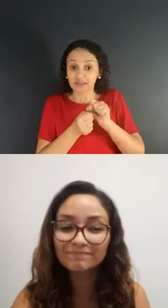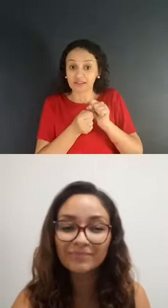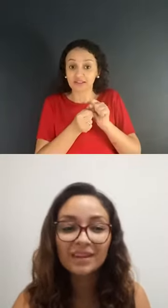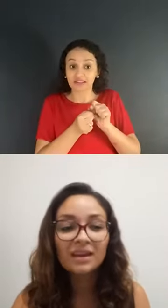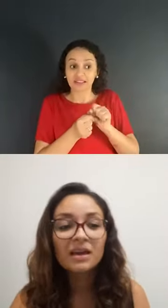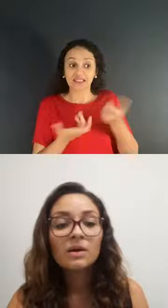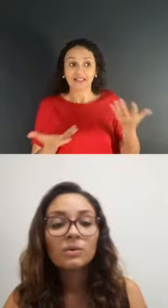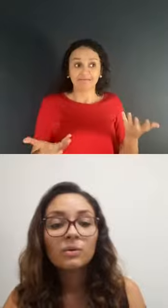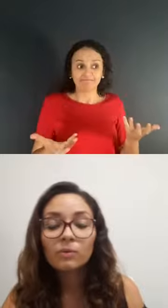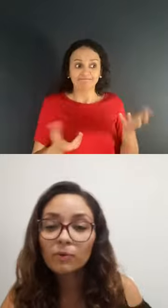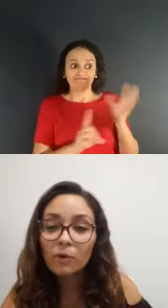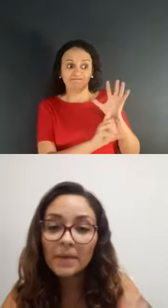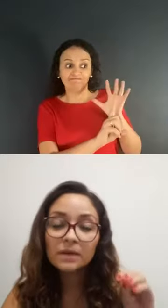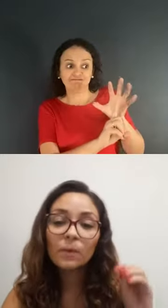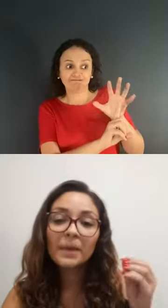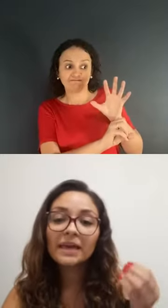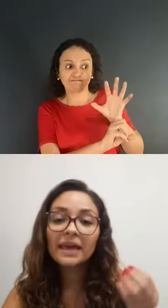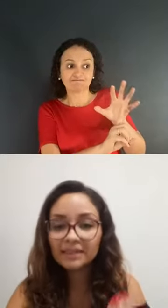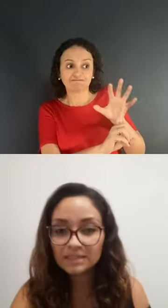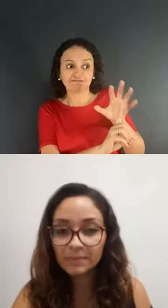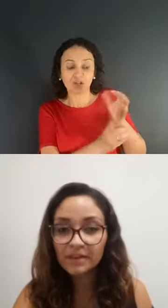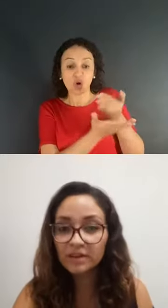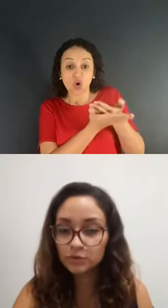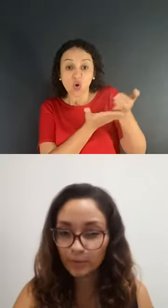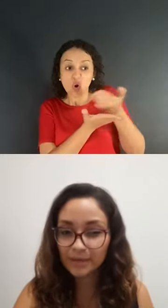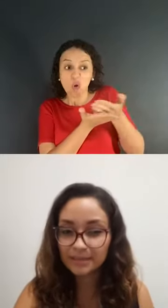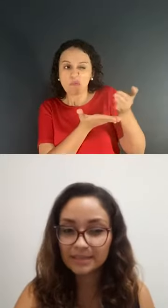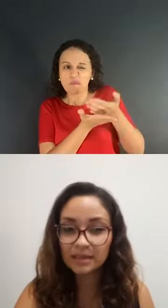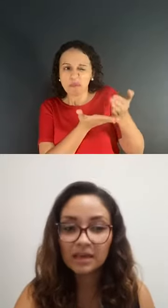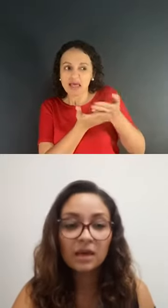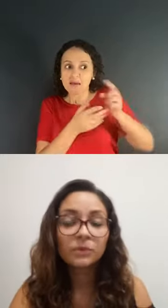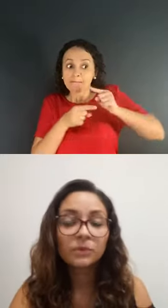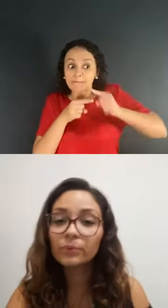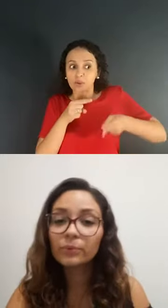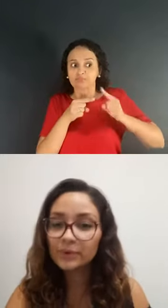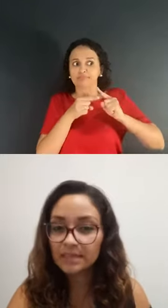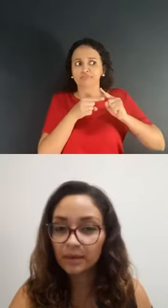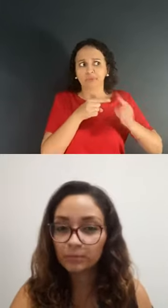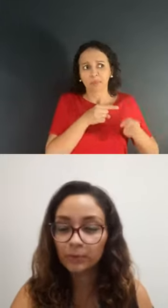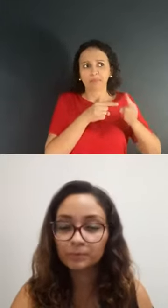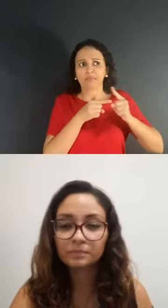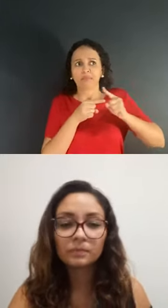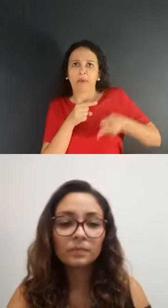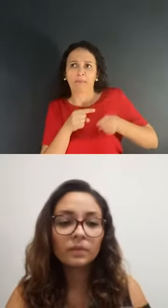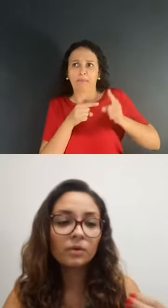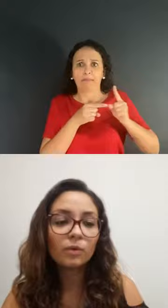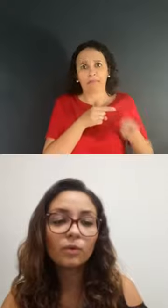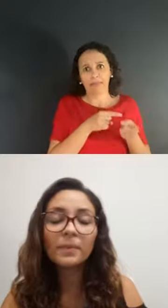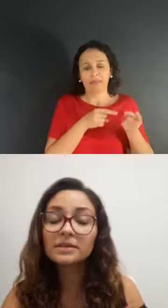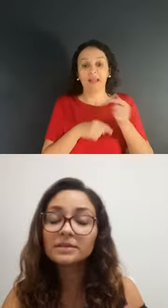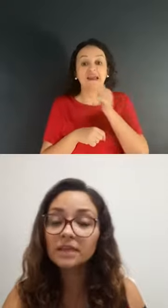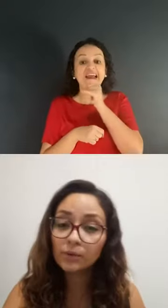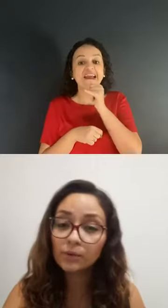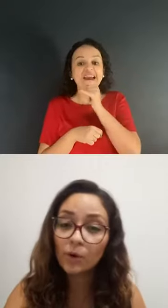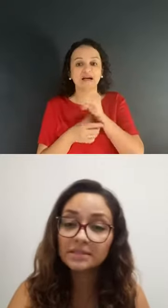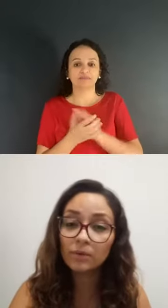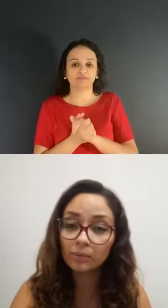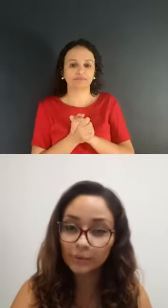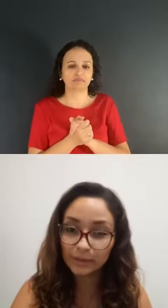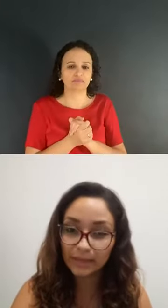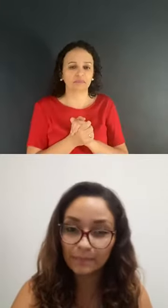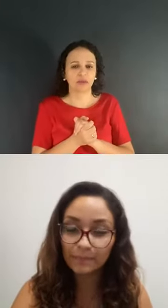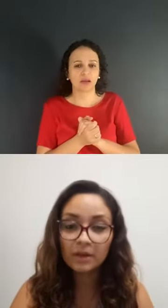psicológica. Começa com pequenas privações. Então, por exemplo, o parceiro